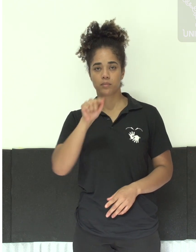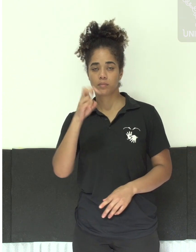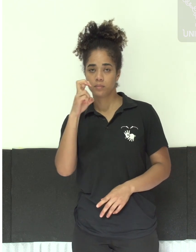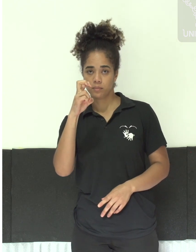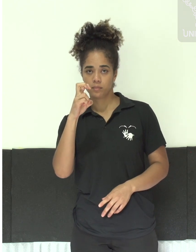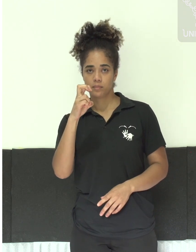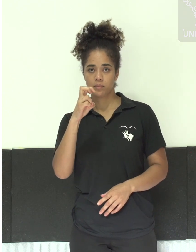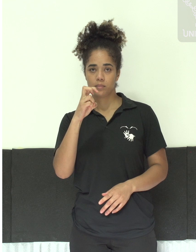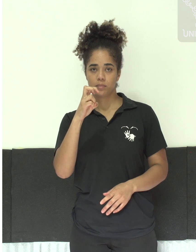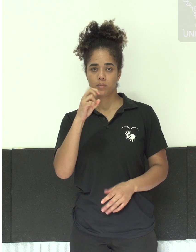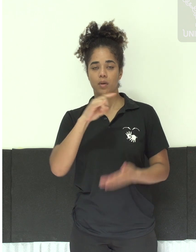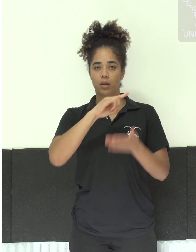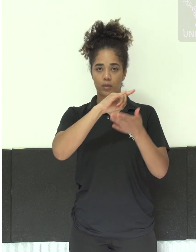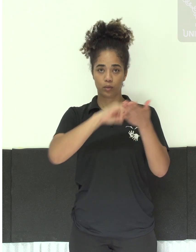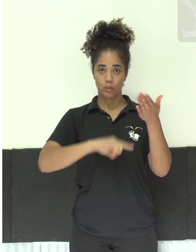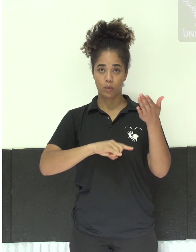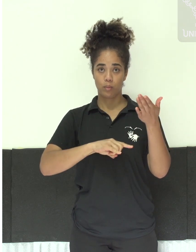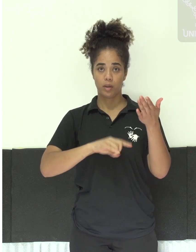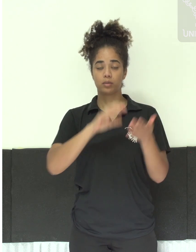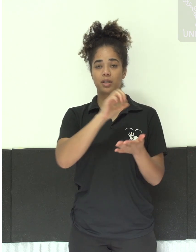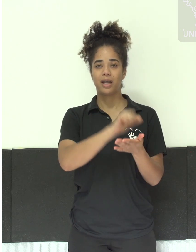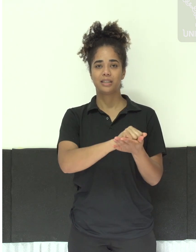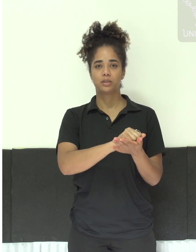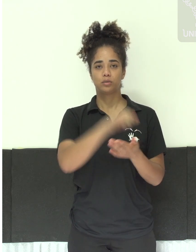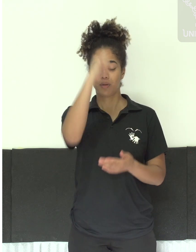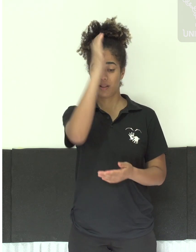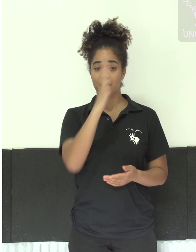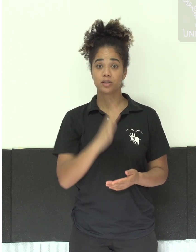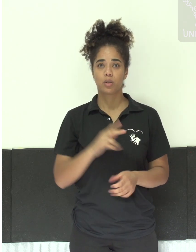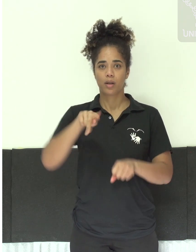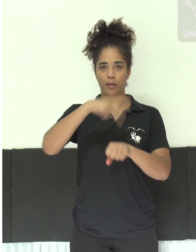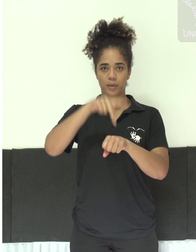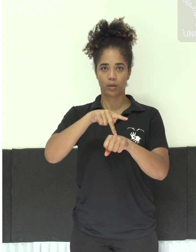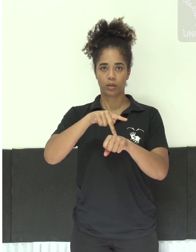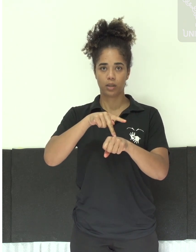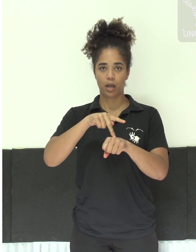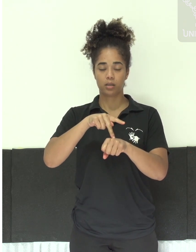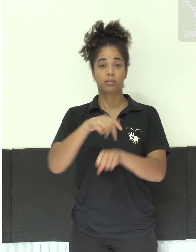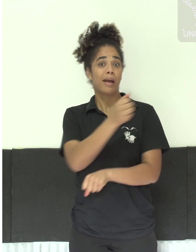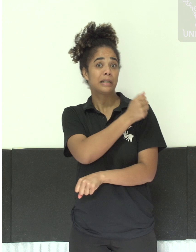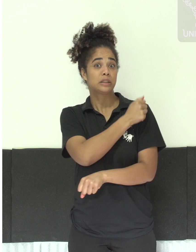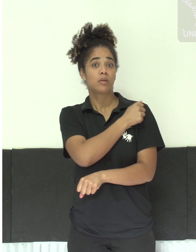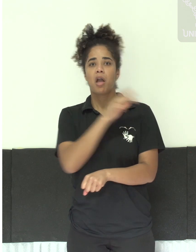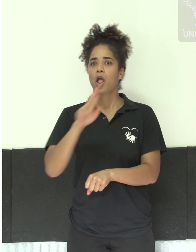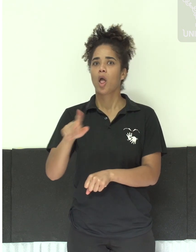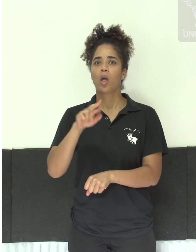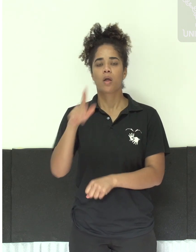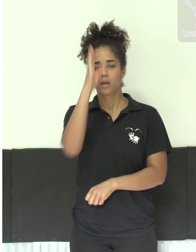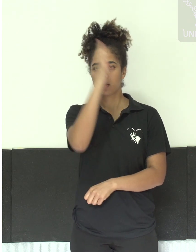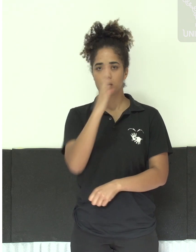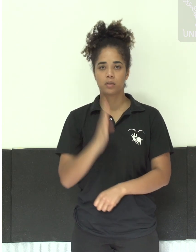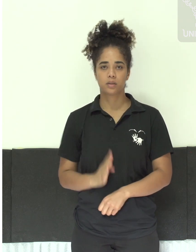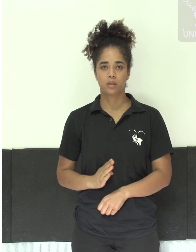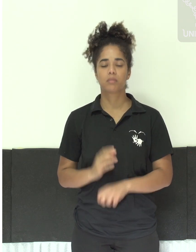9.16.5. Carteira de Registro Nacional Migratório para estudantes não brasileiros, podendo